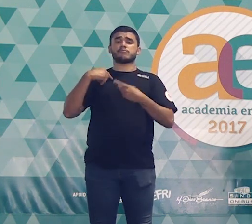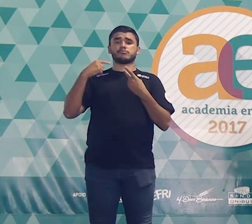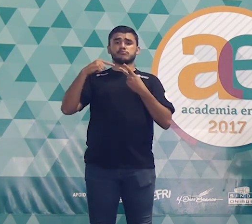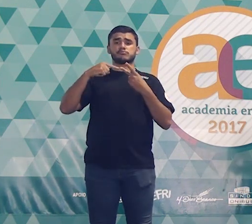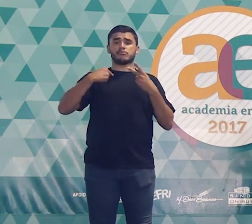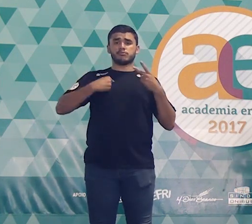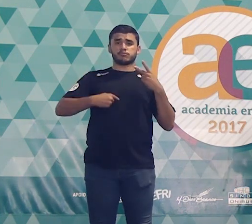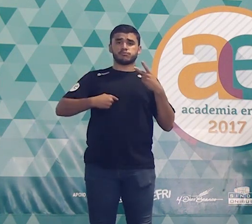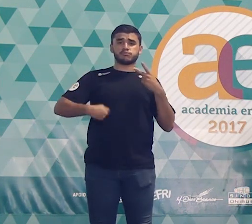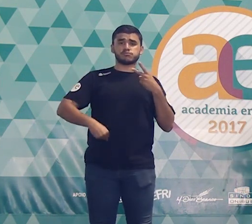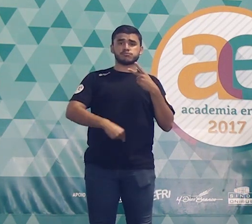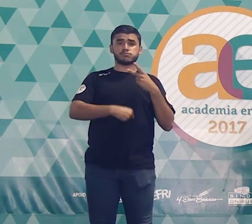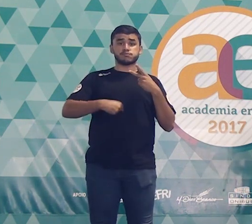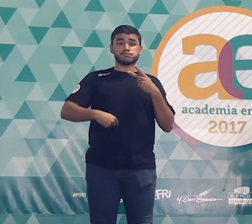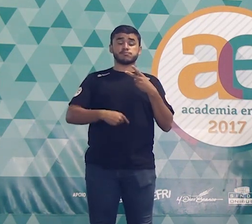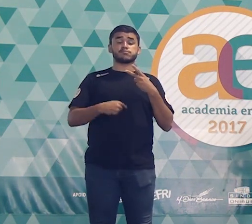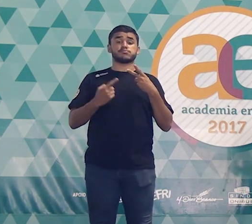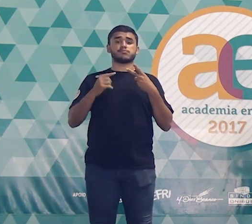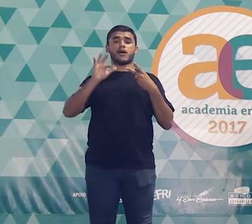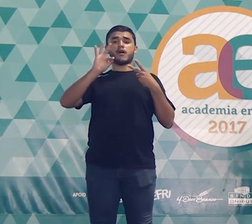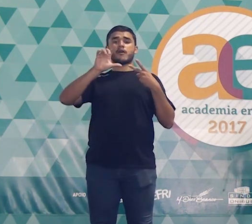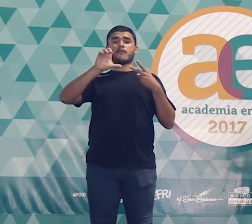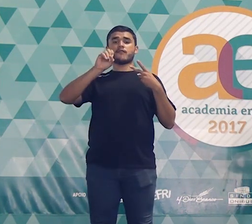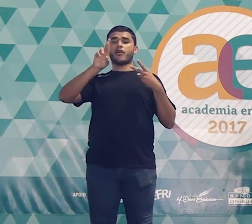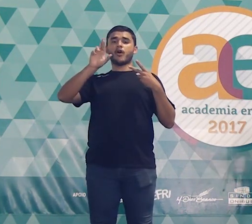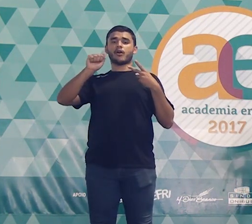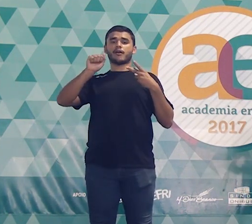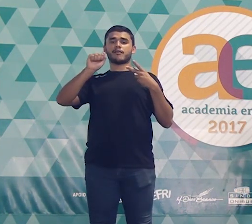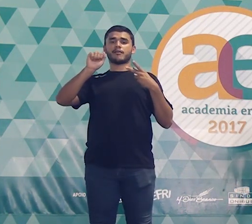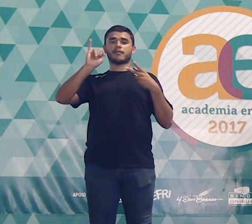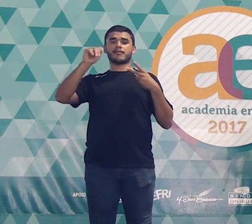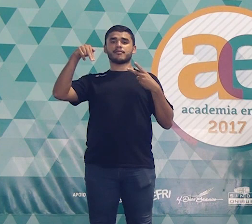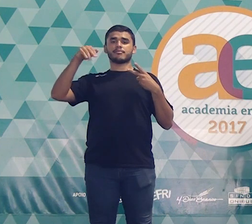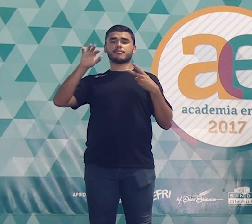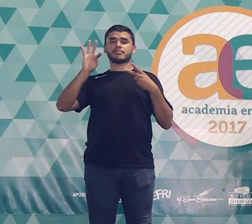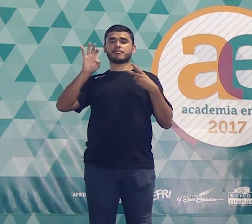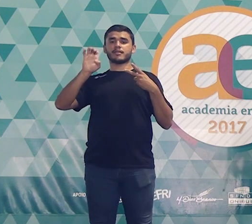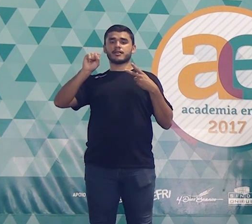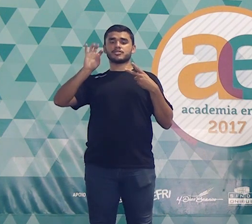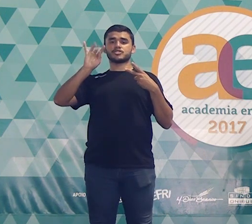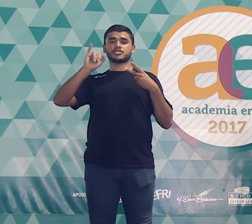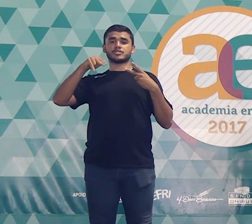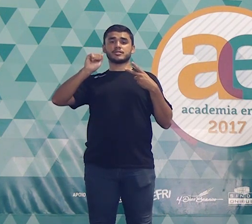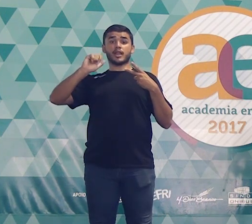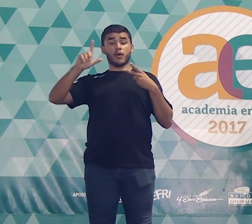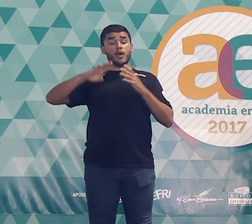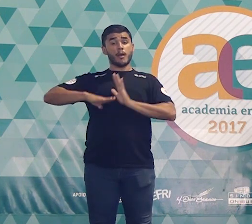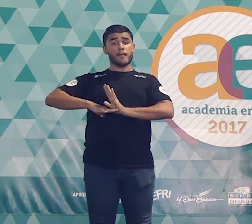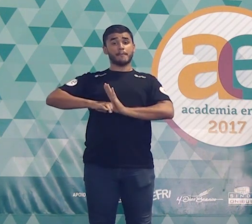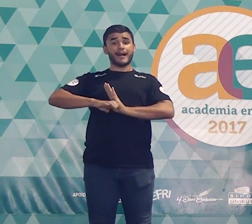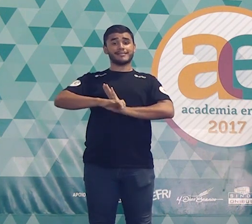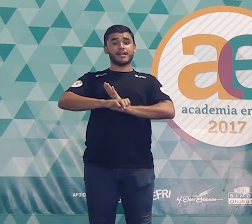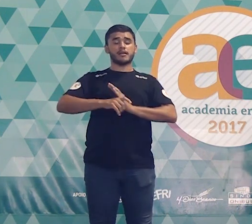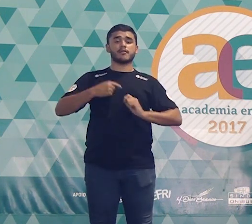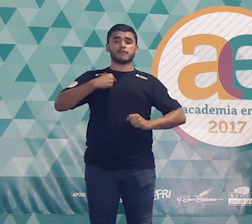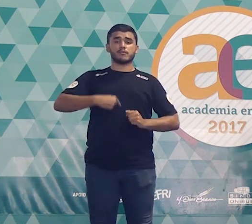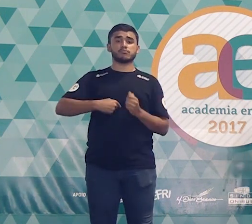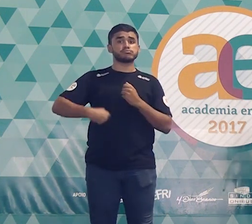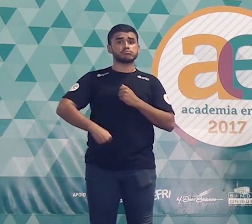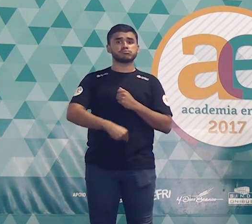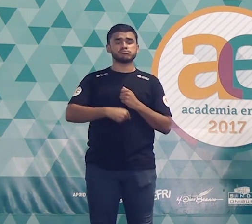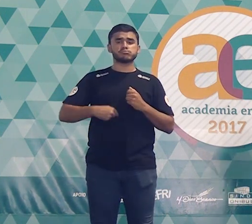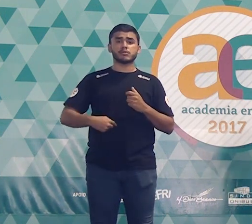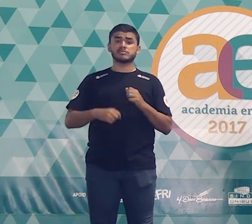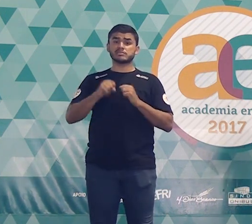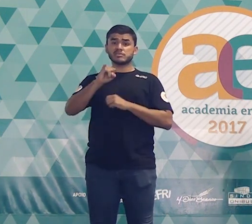já deve ter falado da flora intestinal. A flora intestinal são bactérias simbiontes que nós temos. Toda vez que essas bactérias ficam